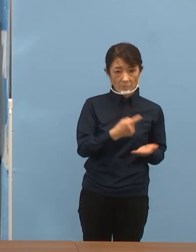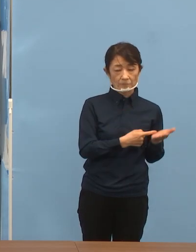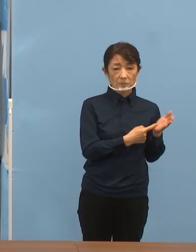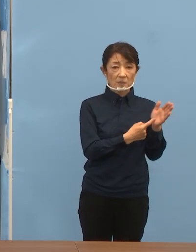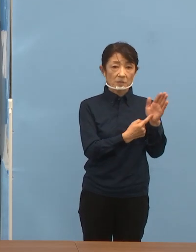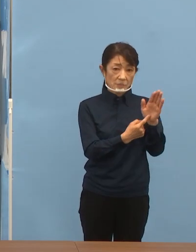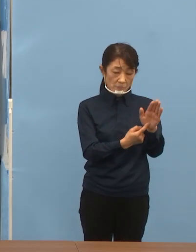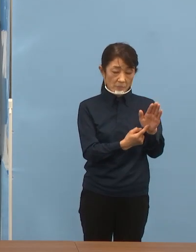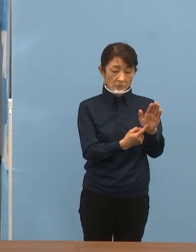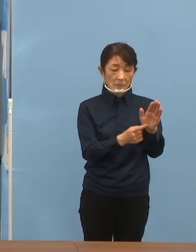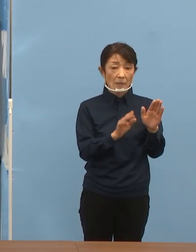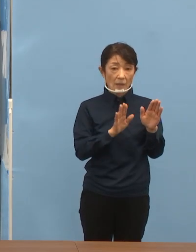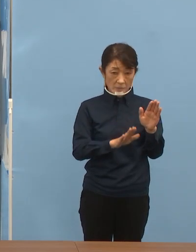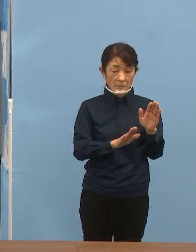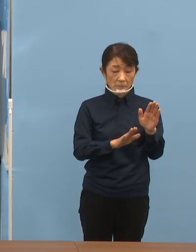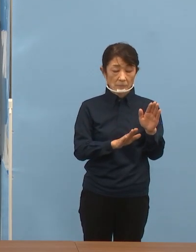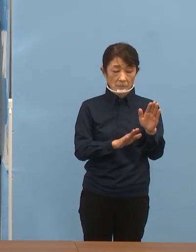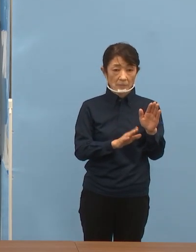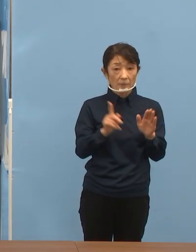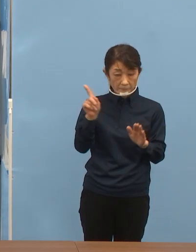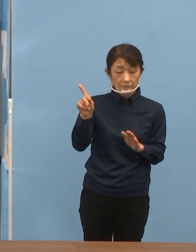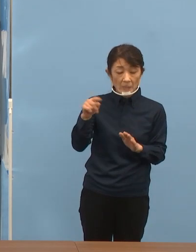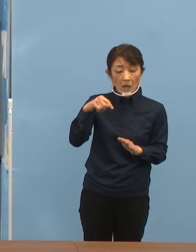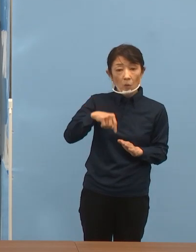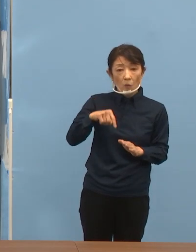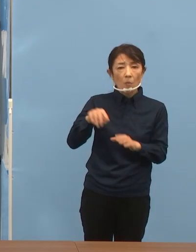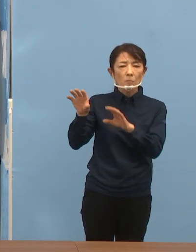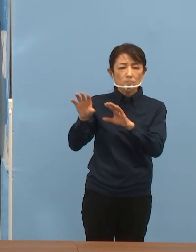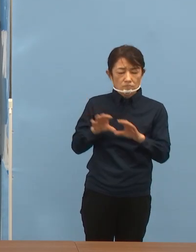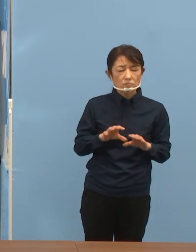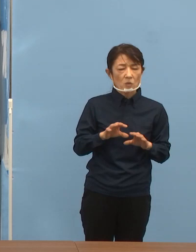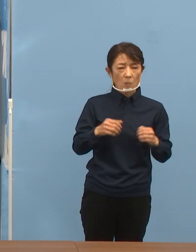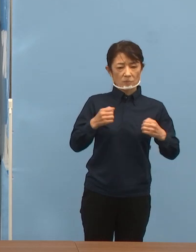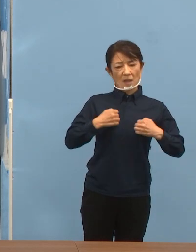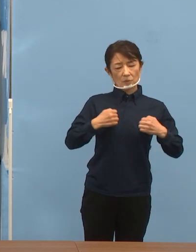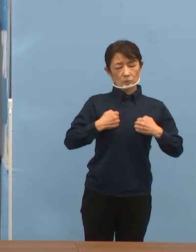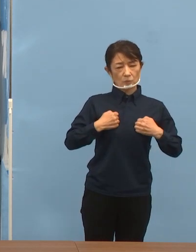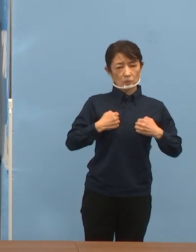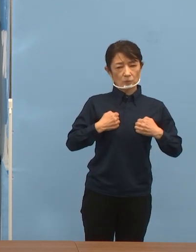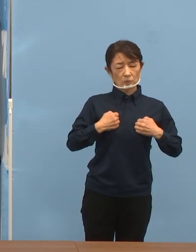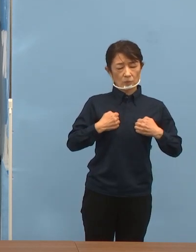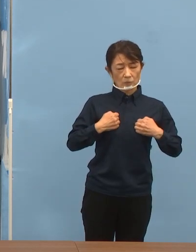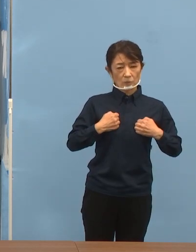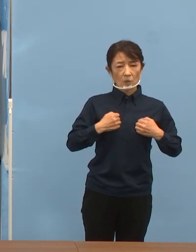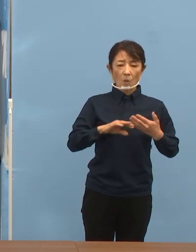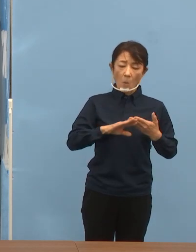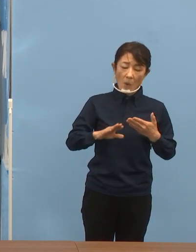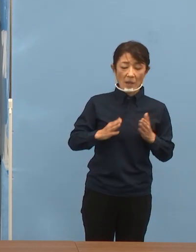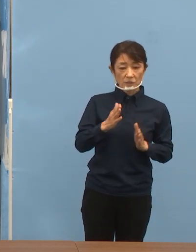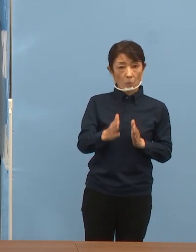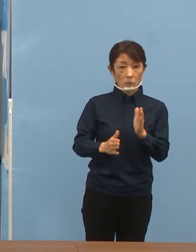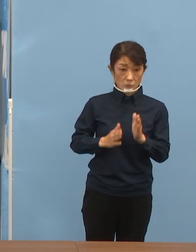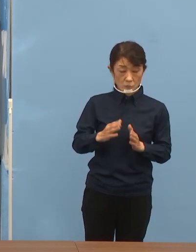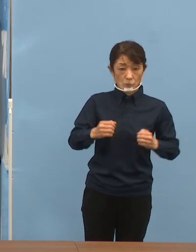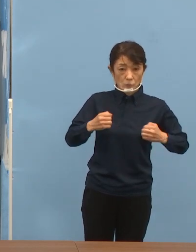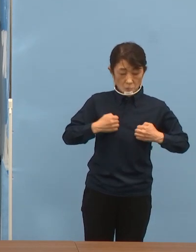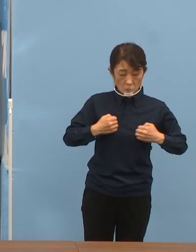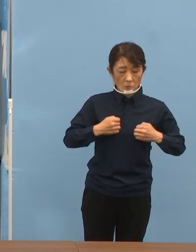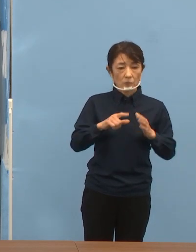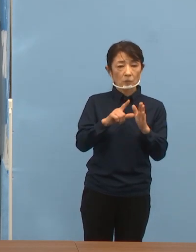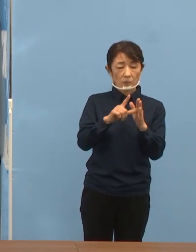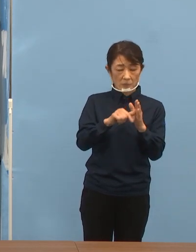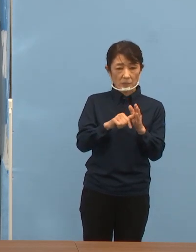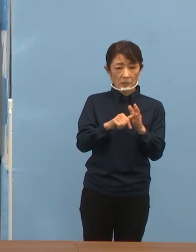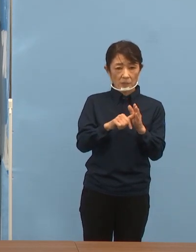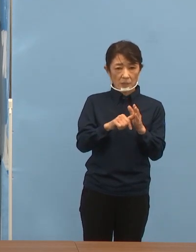していただいております。本件においても体育の授業だけでなくですね、運動を伴う活動についてはやはり